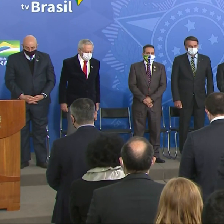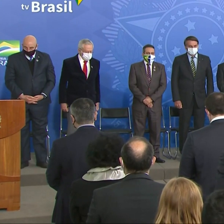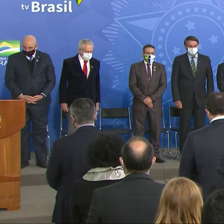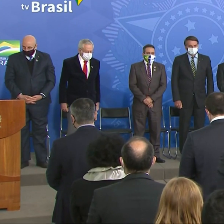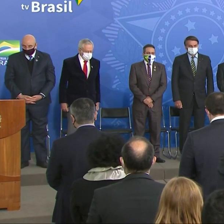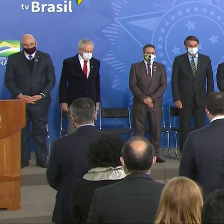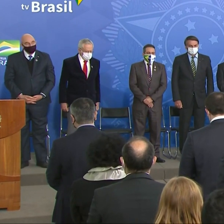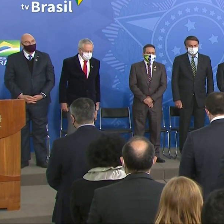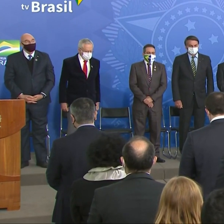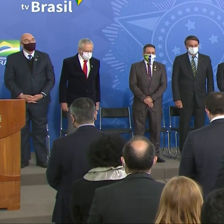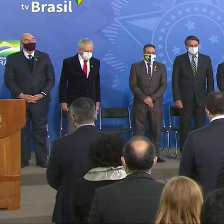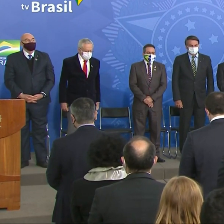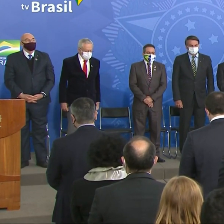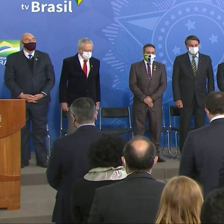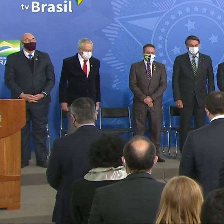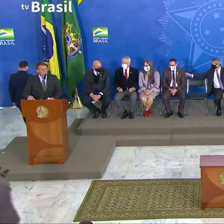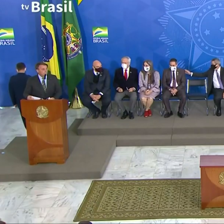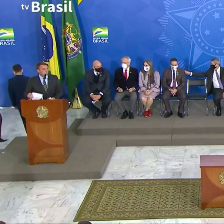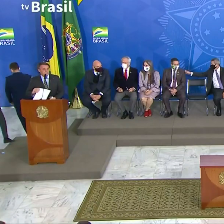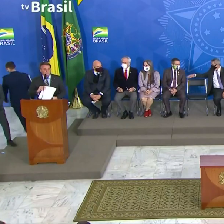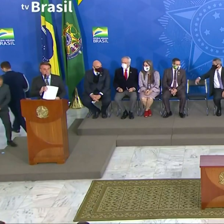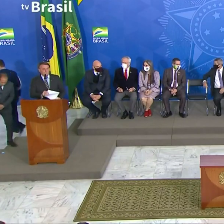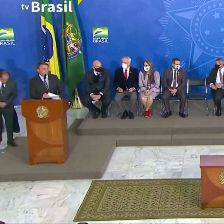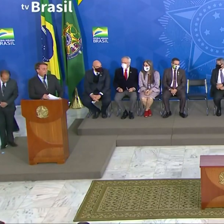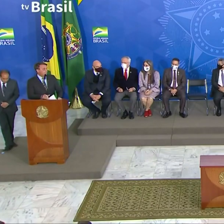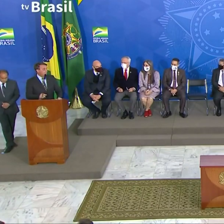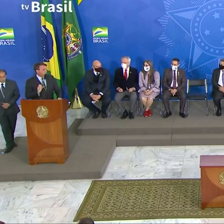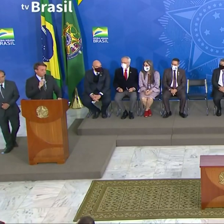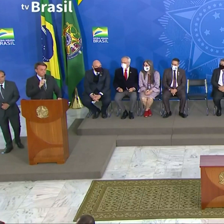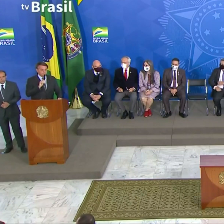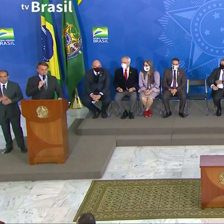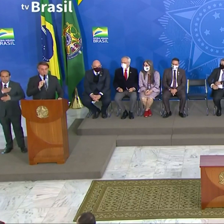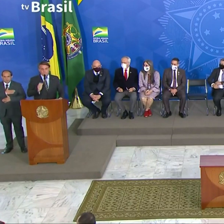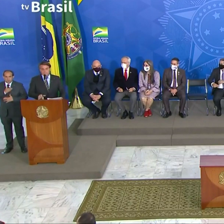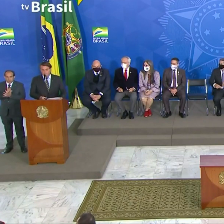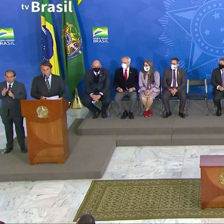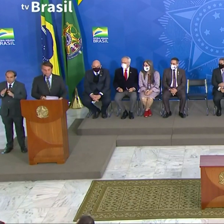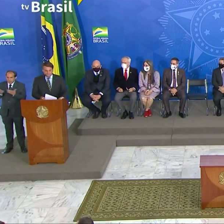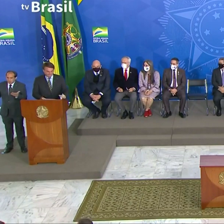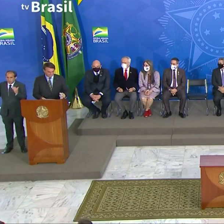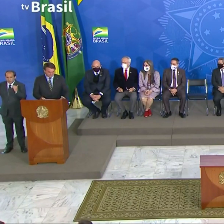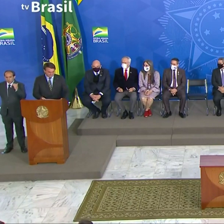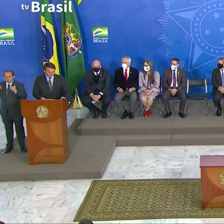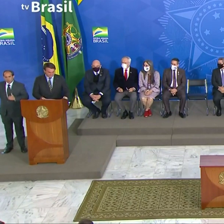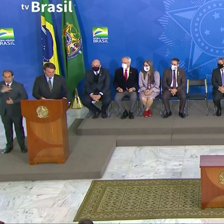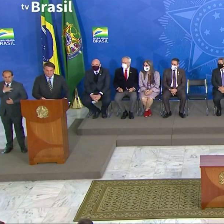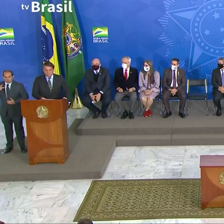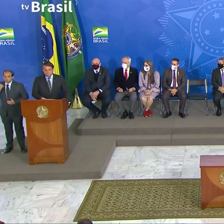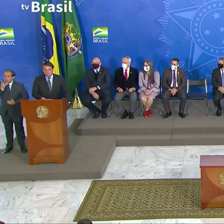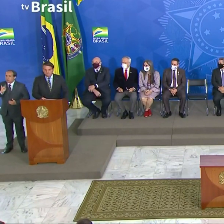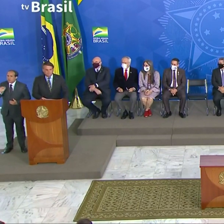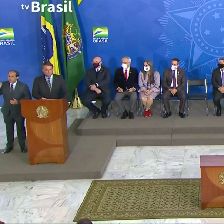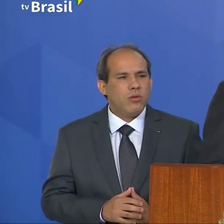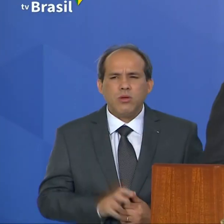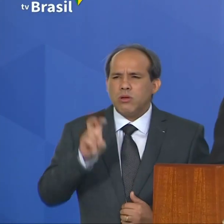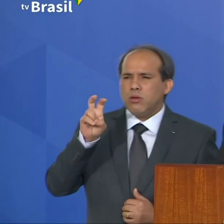disse que fez o tratamento com hidroxicloroquina ao contrair o vírus no mês passado o medicamento é comumente usado contra doenças como